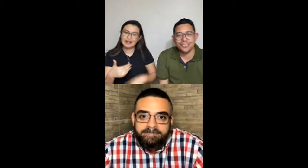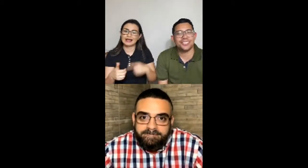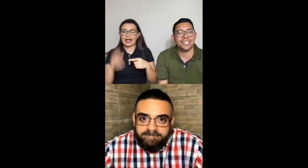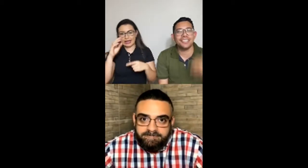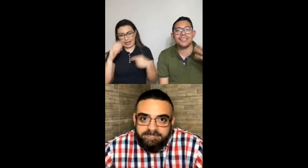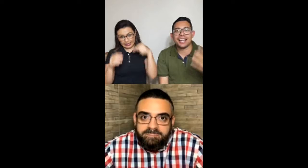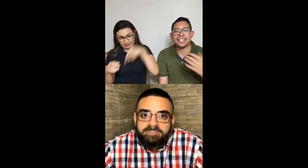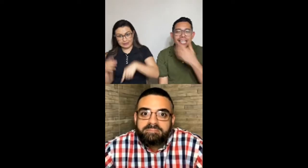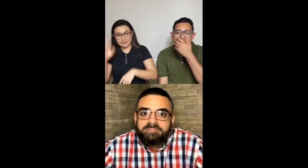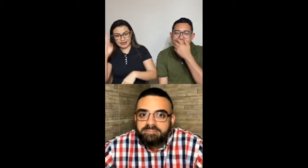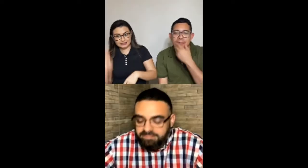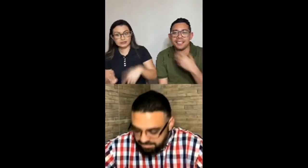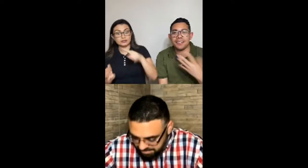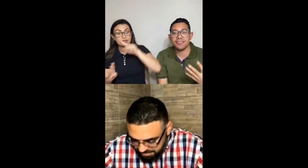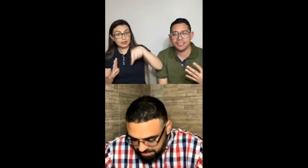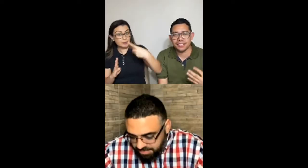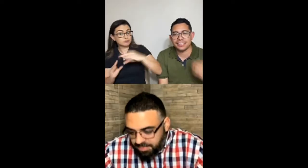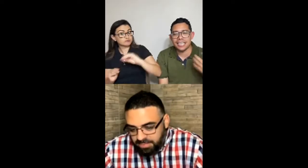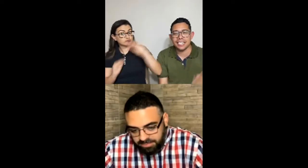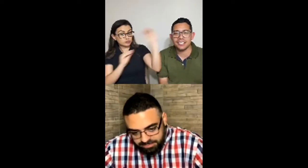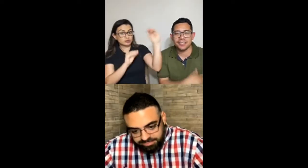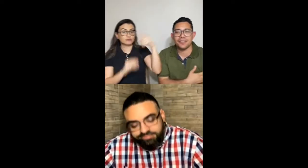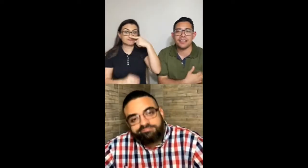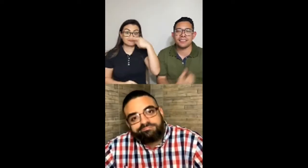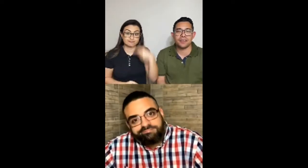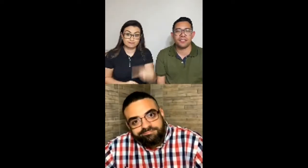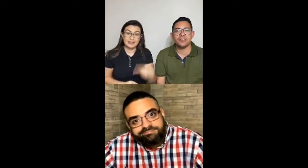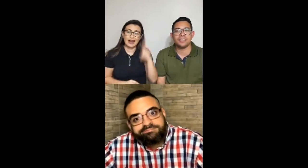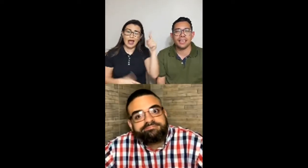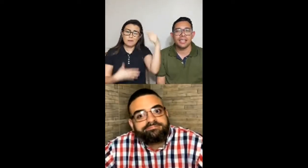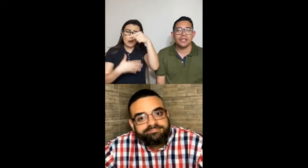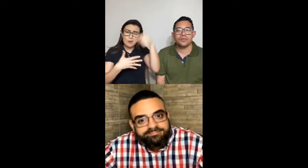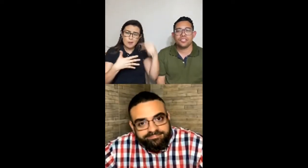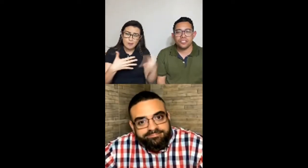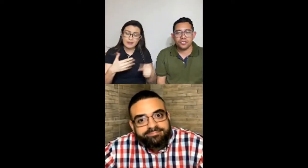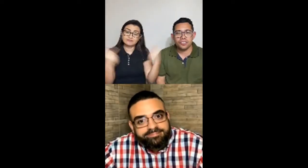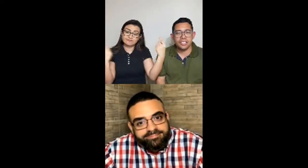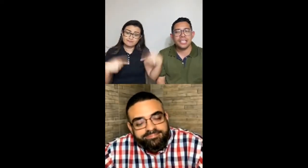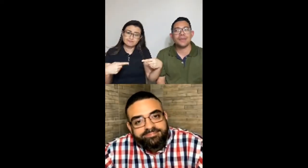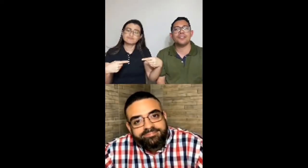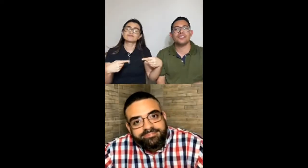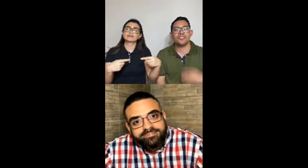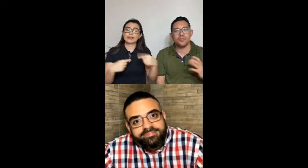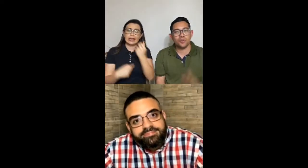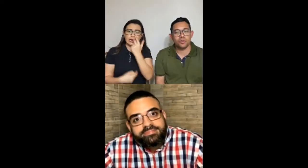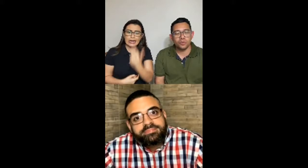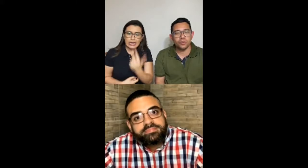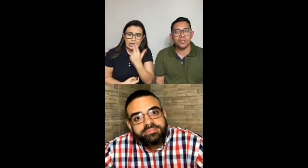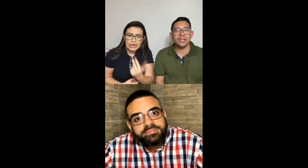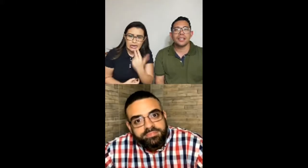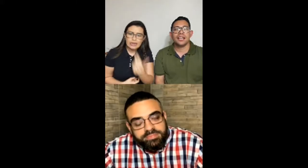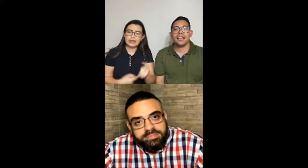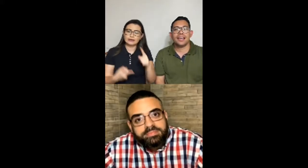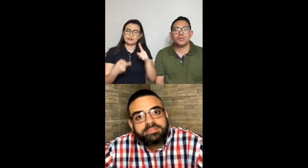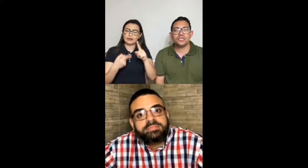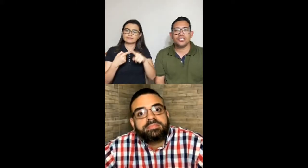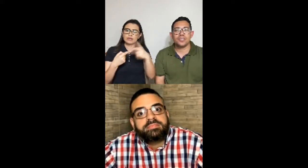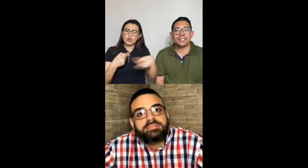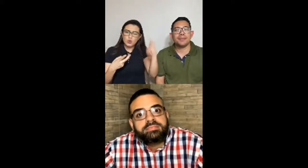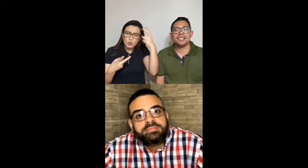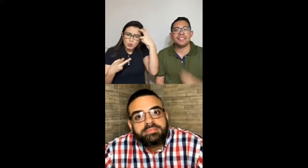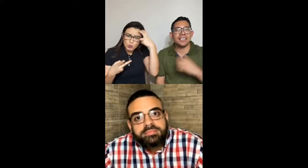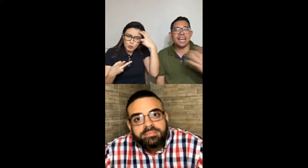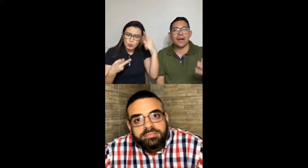Brasil, chegando lá na Tailândia também teve, teve vários desafios, né? No sentido de língua, no sentido de cultura, no sentido